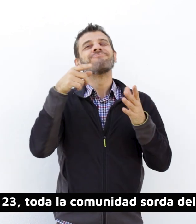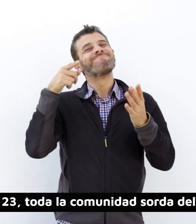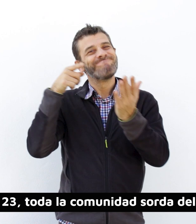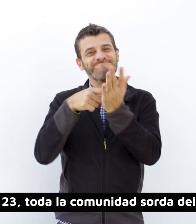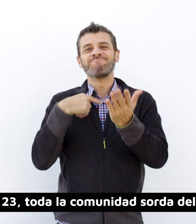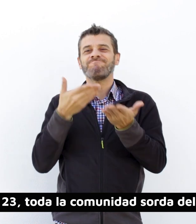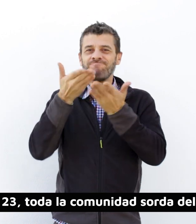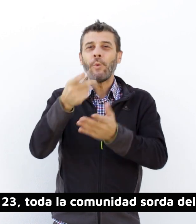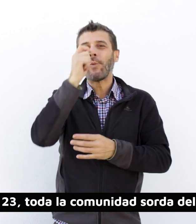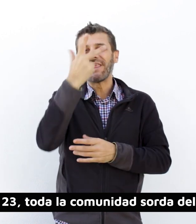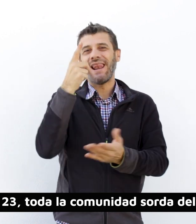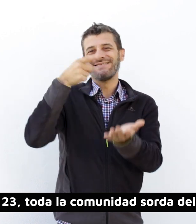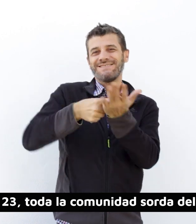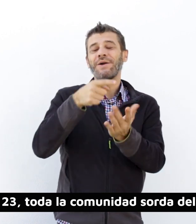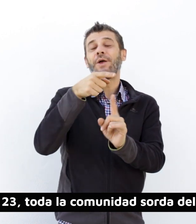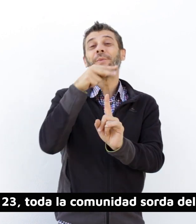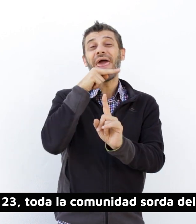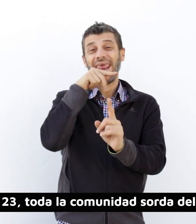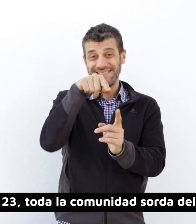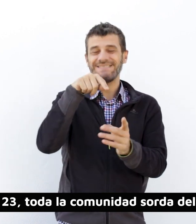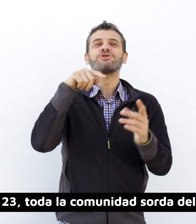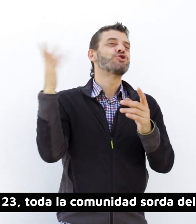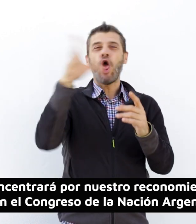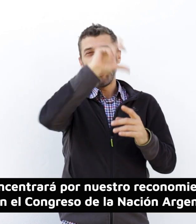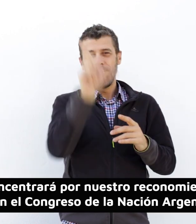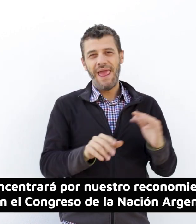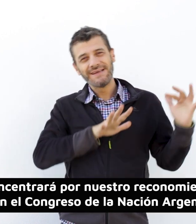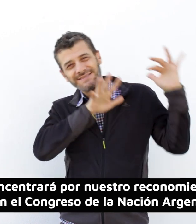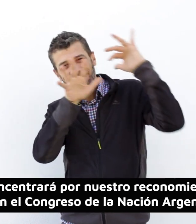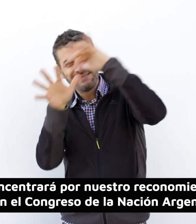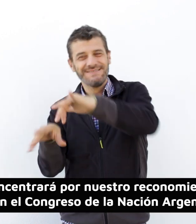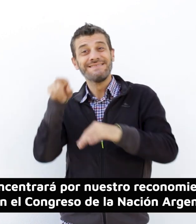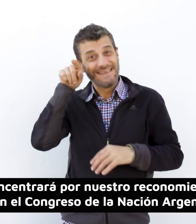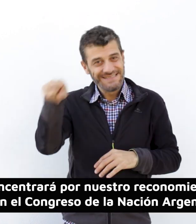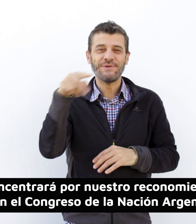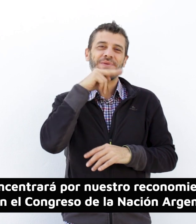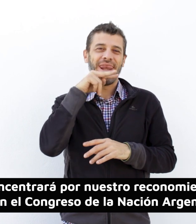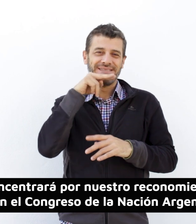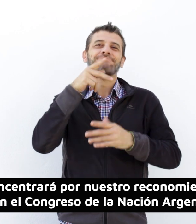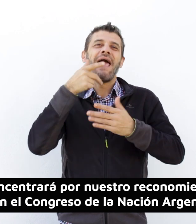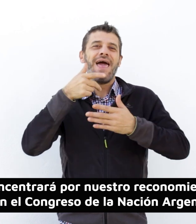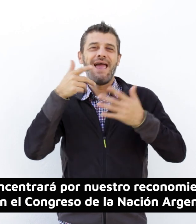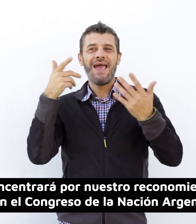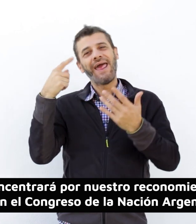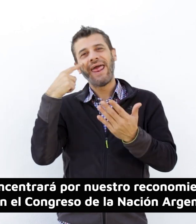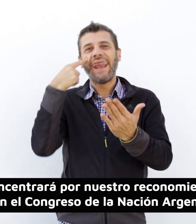El día 23, toda la comunidad sorda del país se concentrará por nuestro reconocimiento, será en el Congreso.